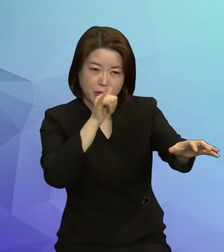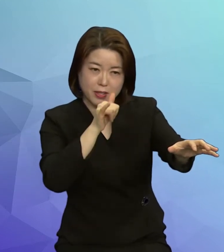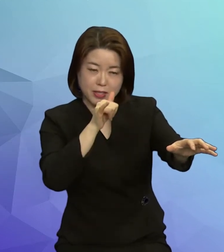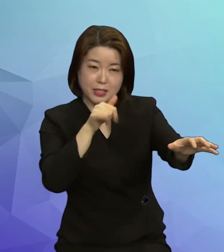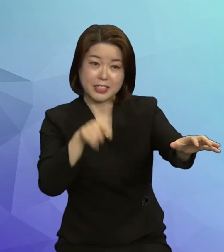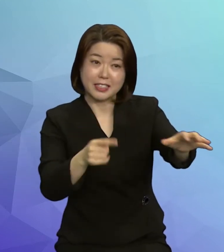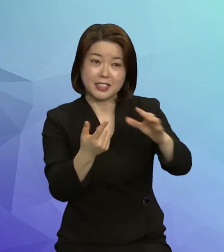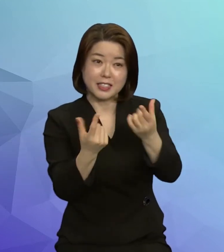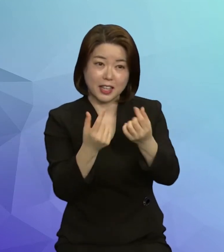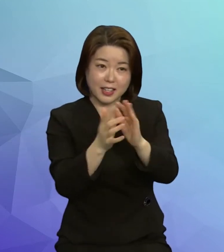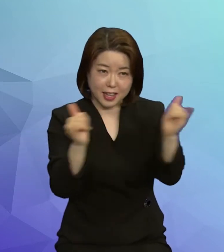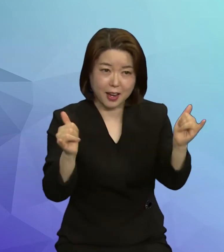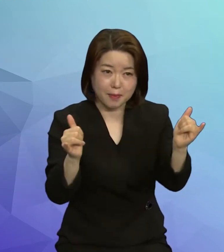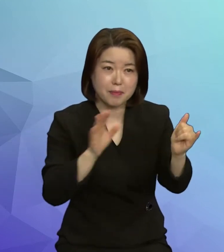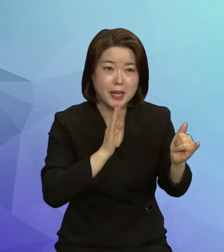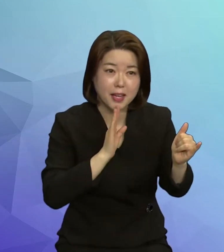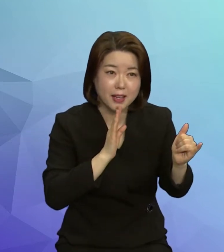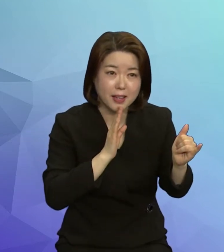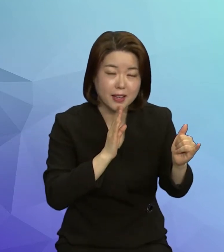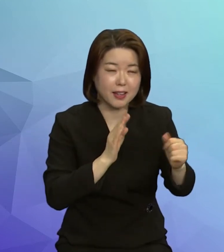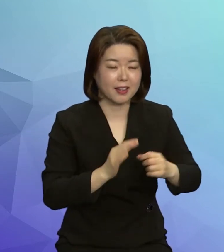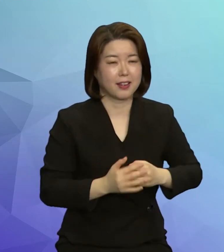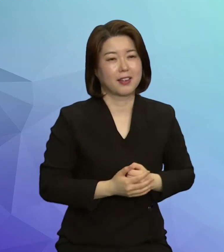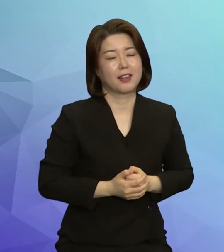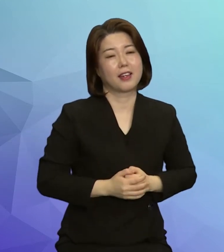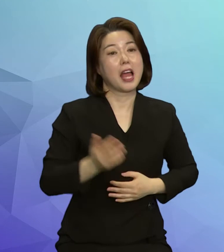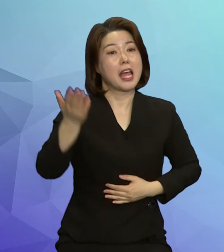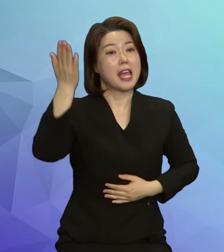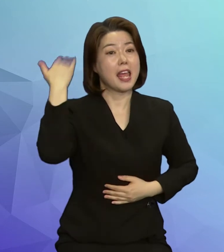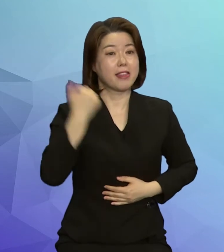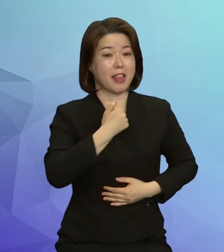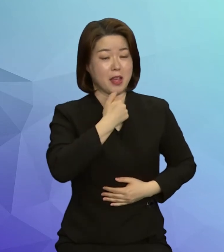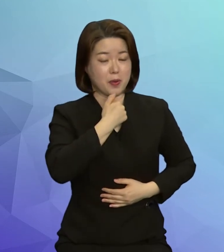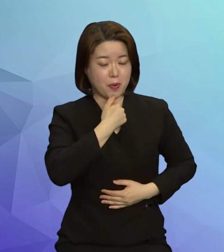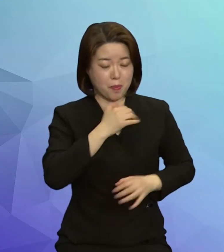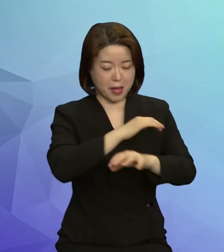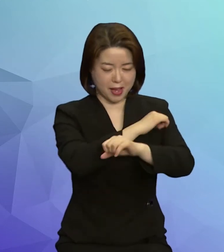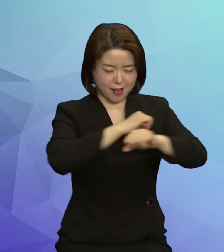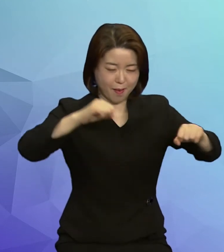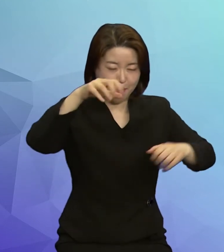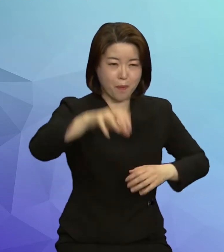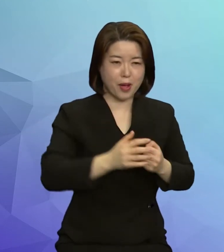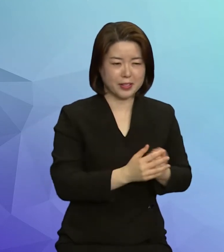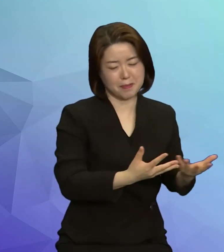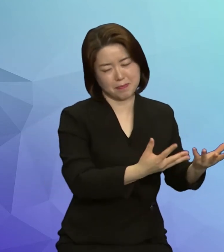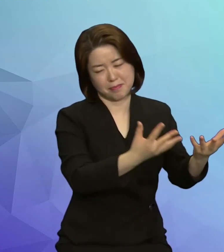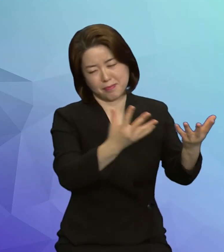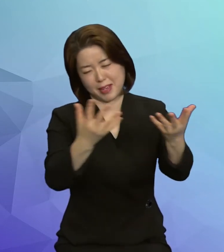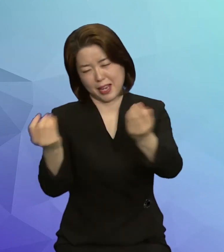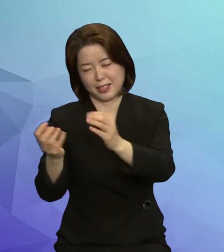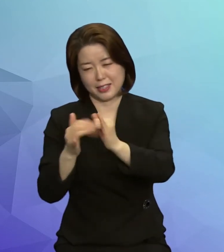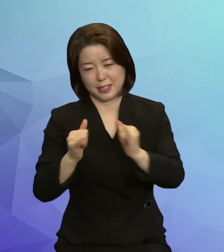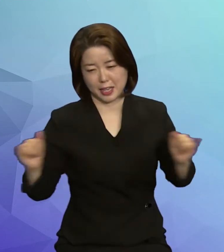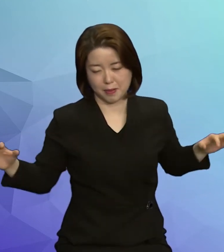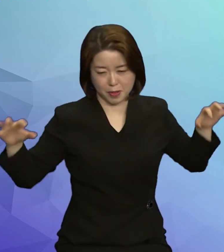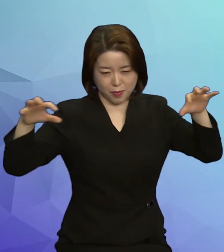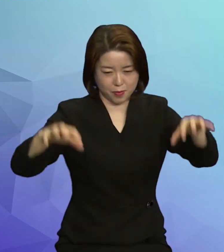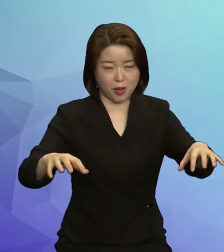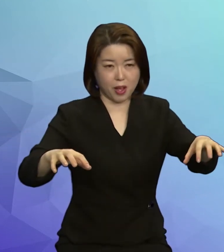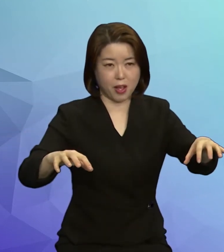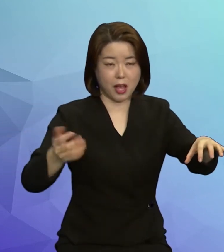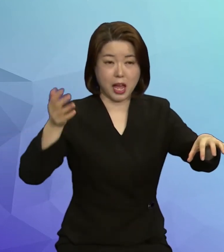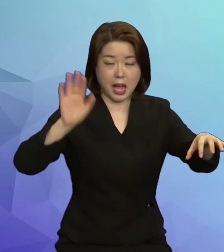참여하고 있는 그 사람입니까? 그때 당시 로마 광장에 수많은 사람들이